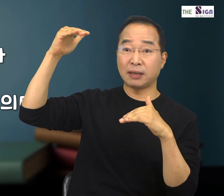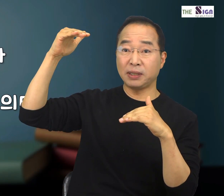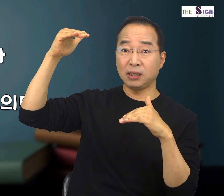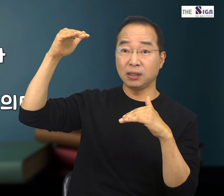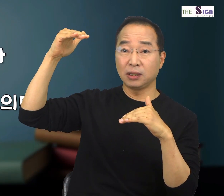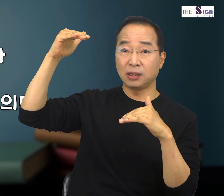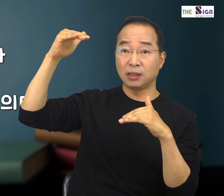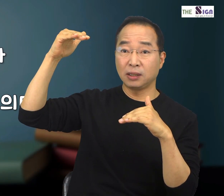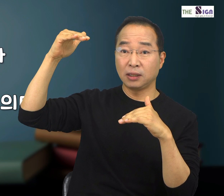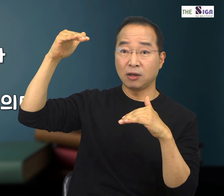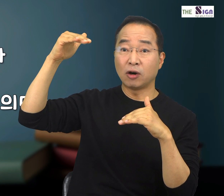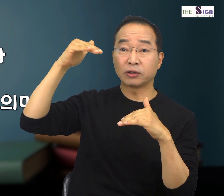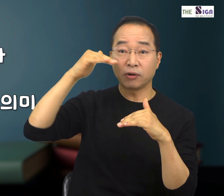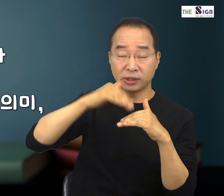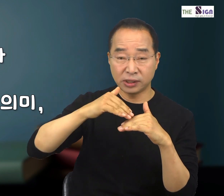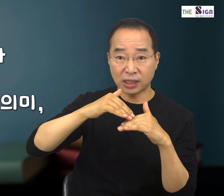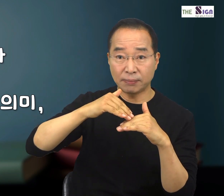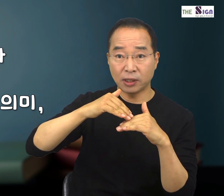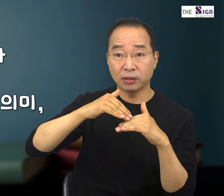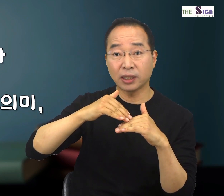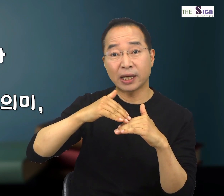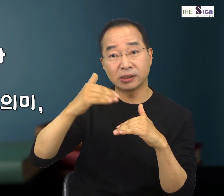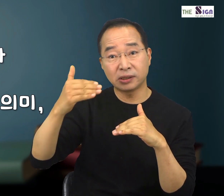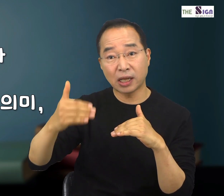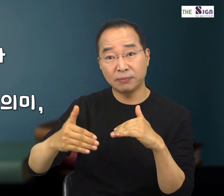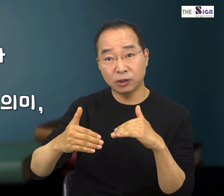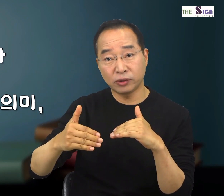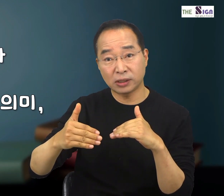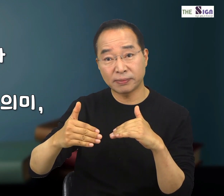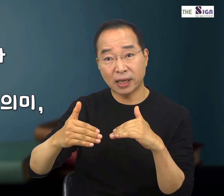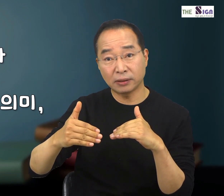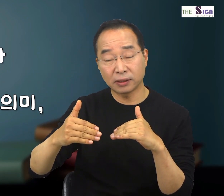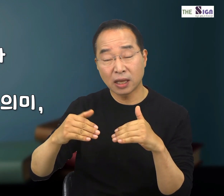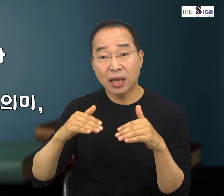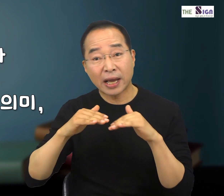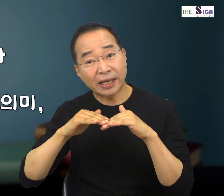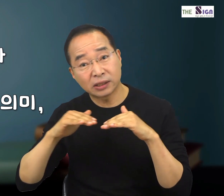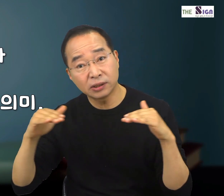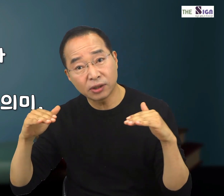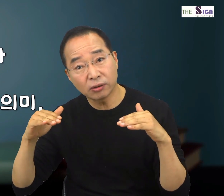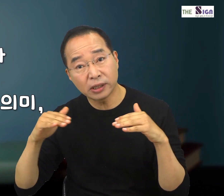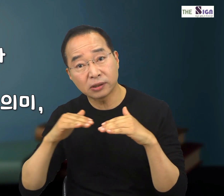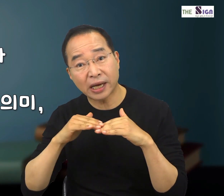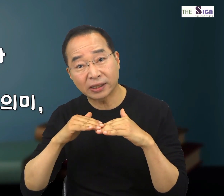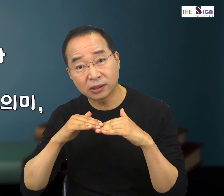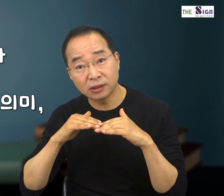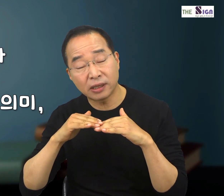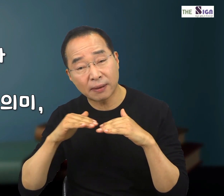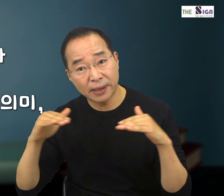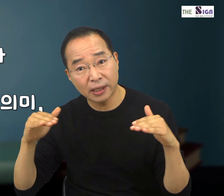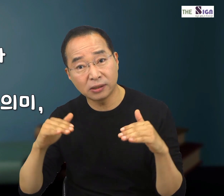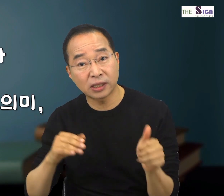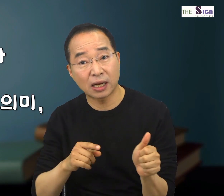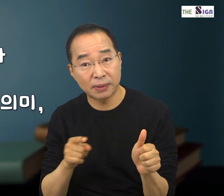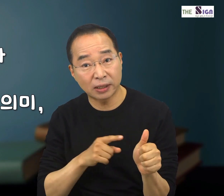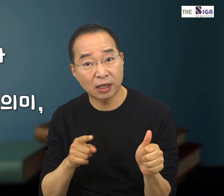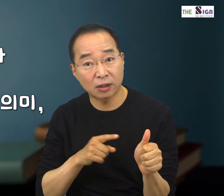사람이 어떤 걸 지시하면 가르치다는 의미로 되지만, 같은 격 내지는 같은 레벨에 있는 사람이 한다